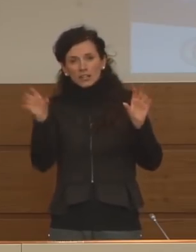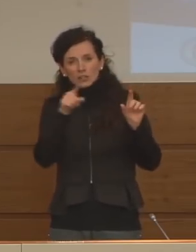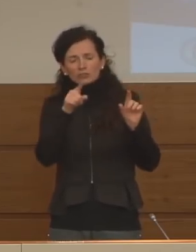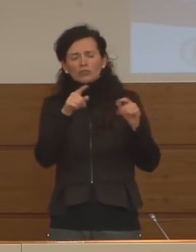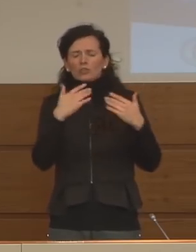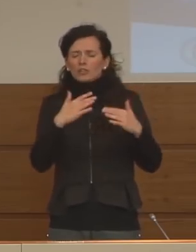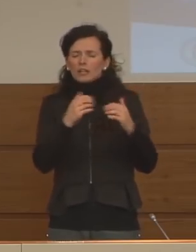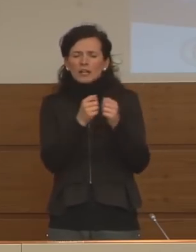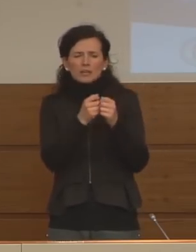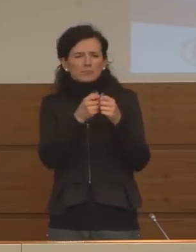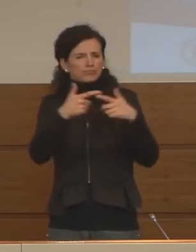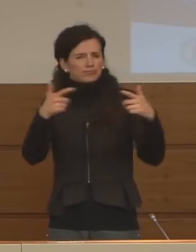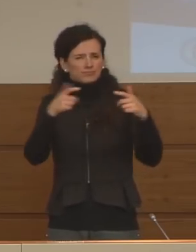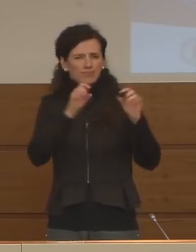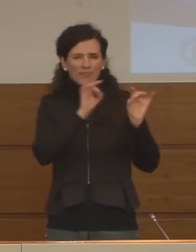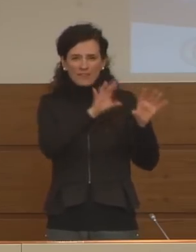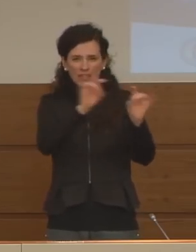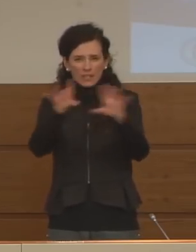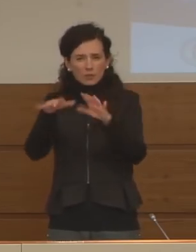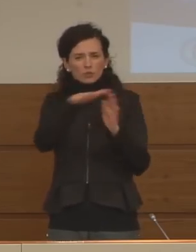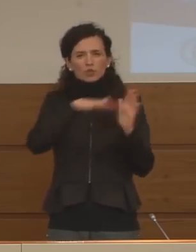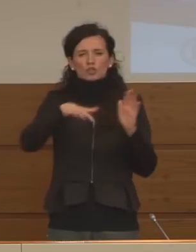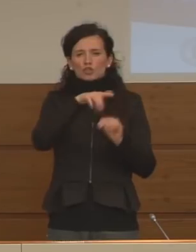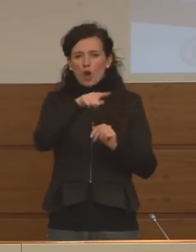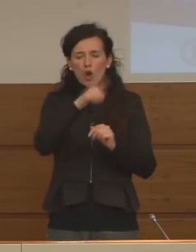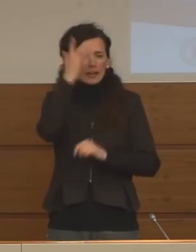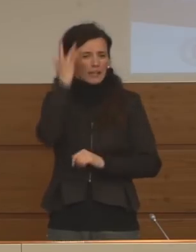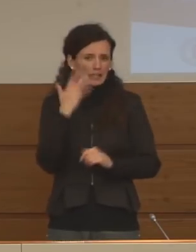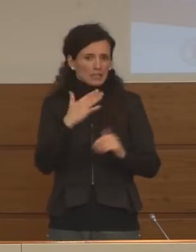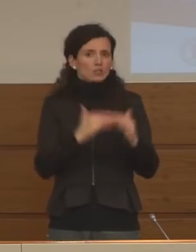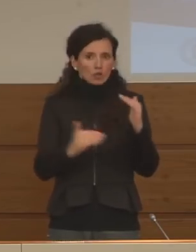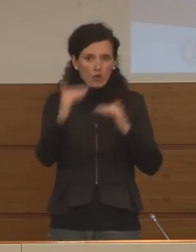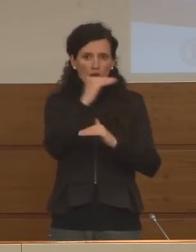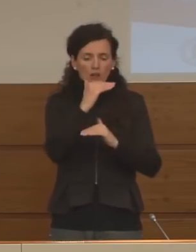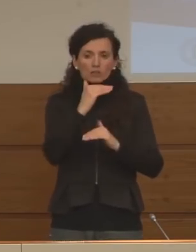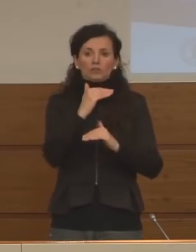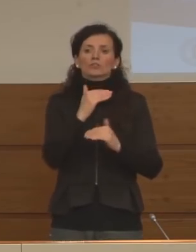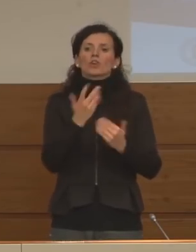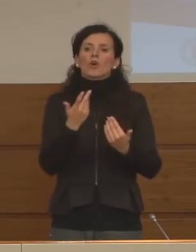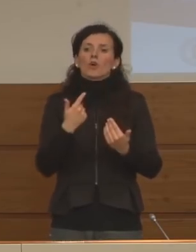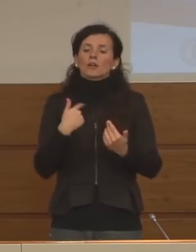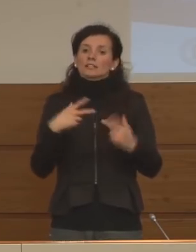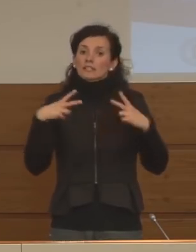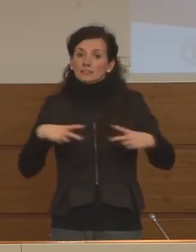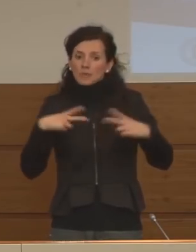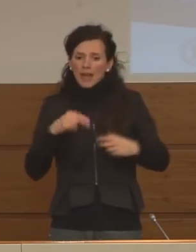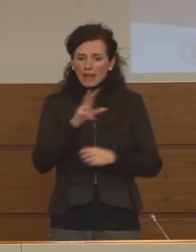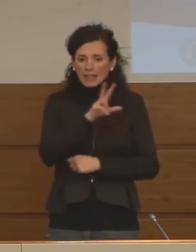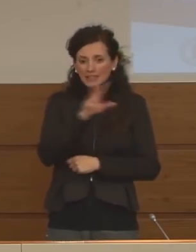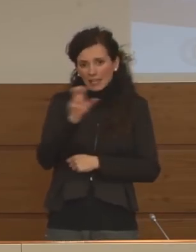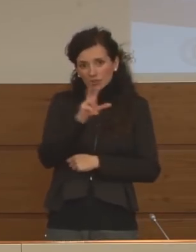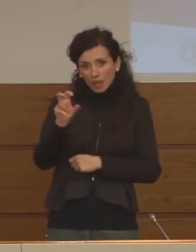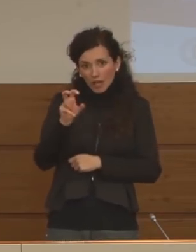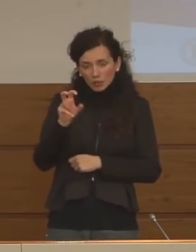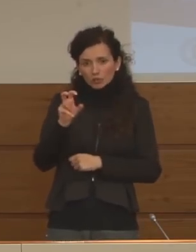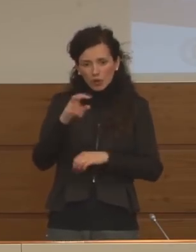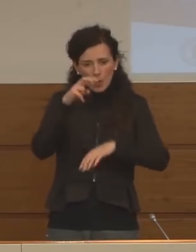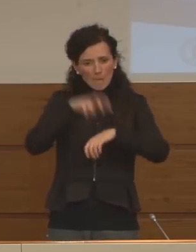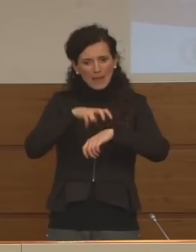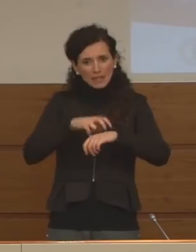del virus contiamo in poco tempo che 300 che i primi 300 medici volontari